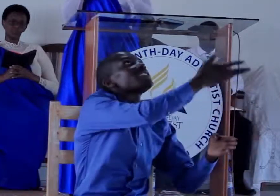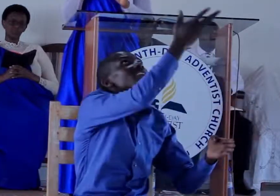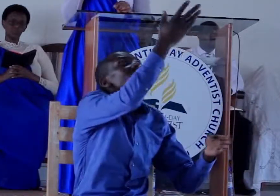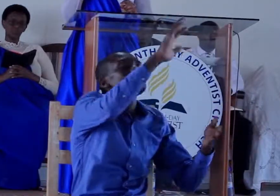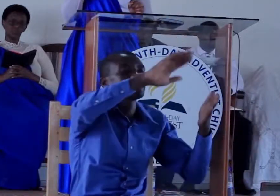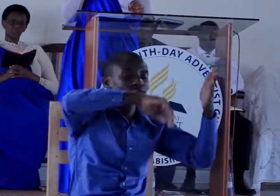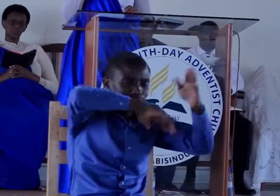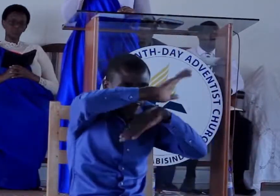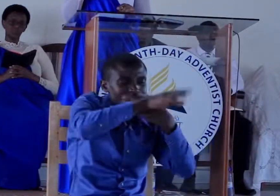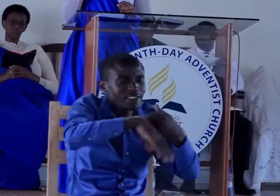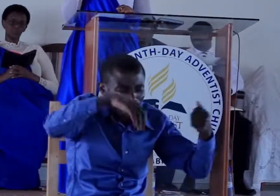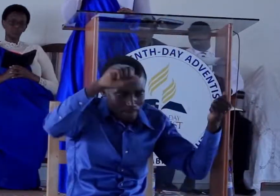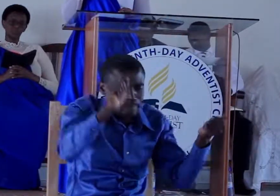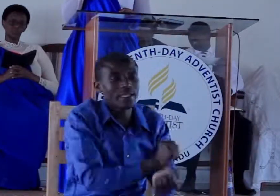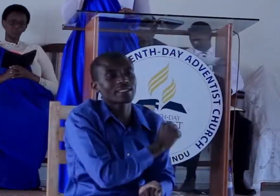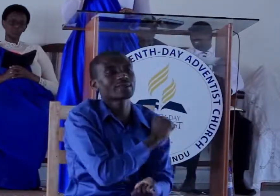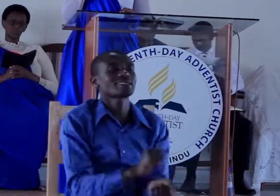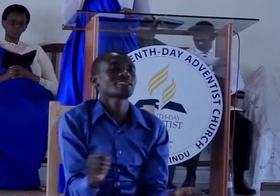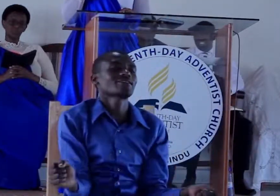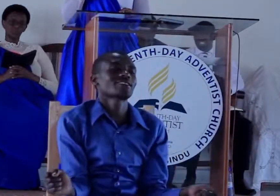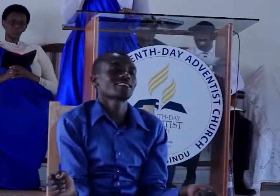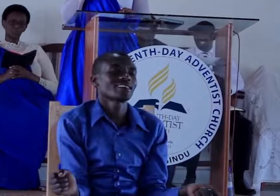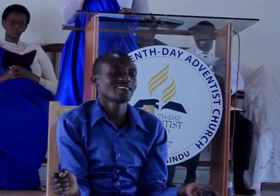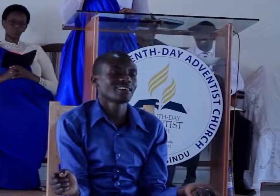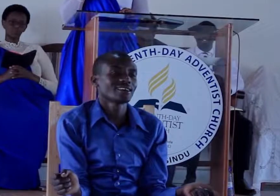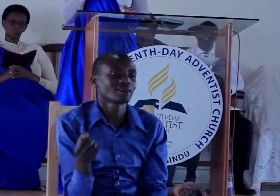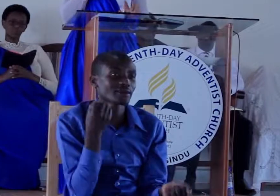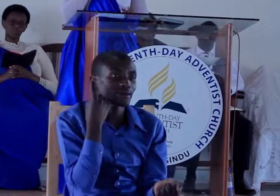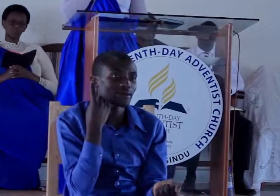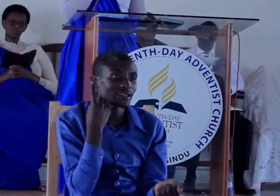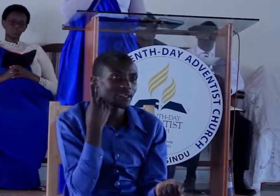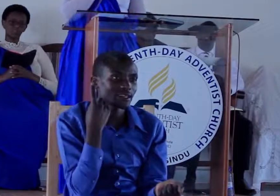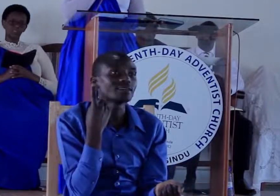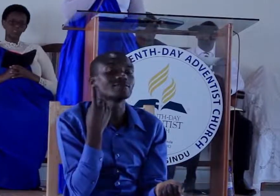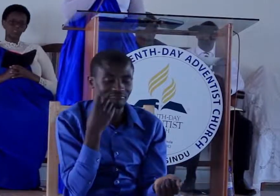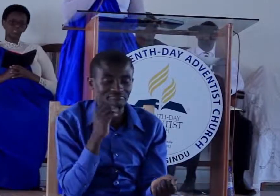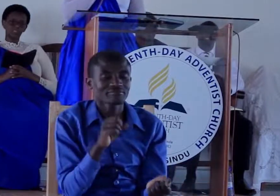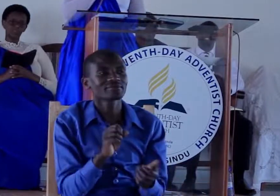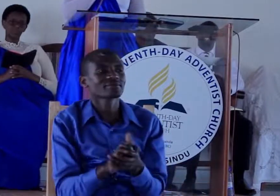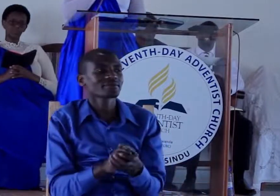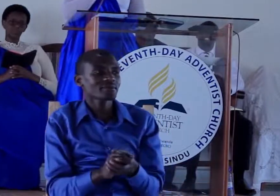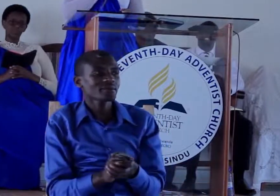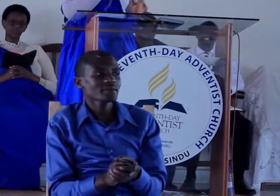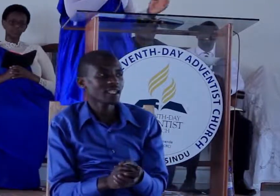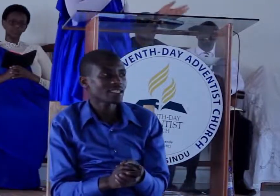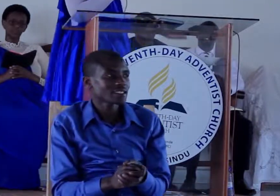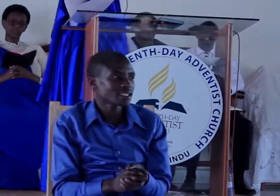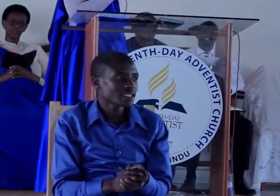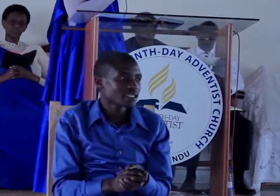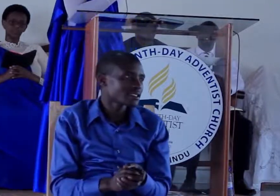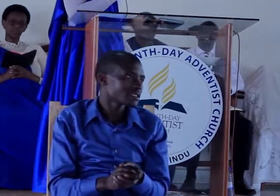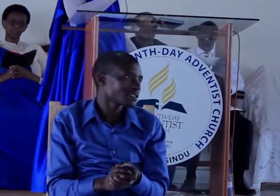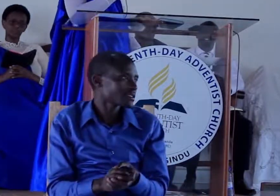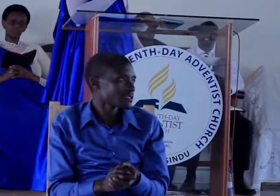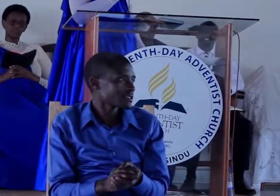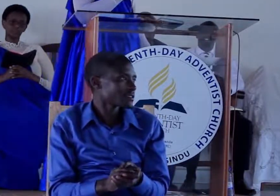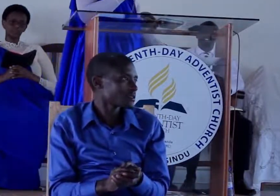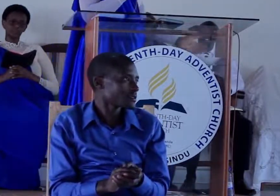ubwo imfatiro kuri iyi nzu ni ikihe gice siko mutansubije siko si